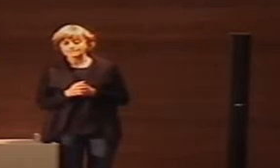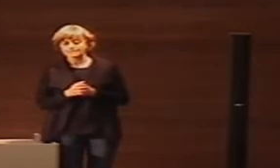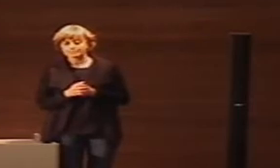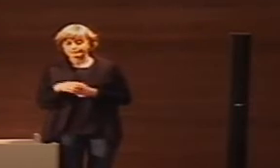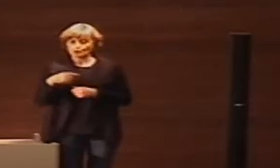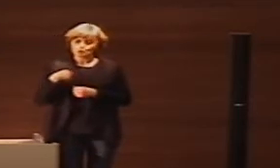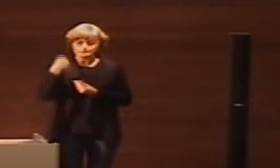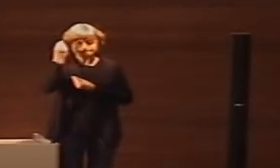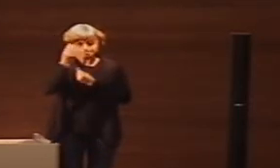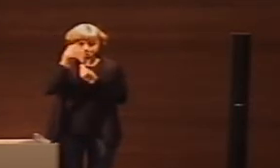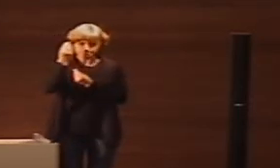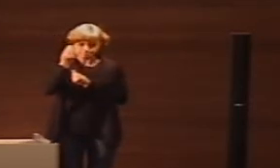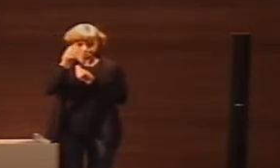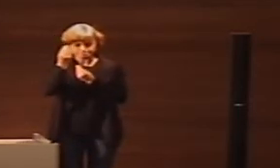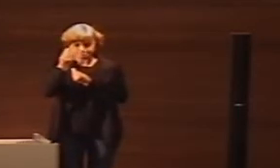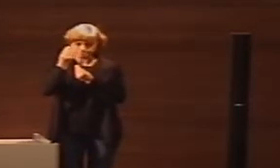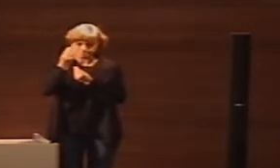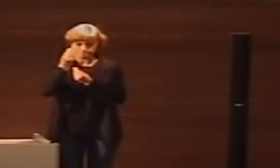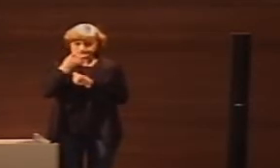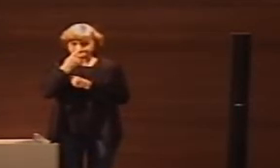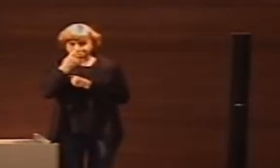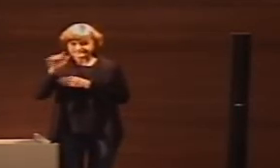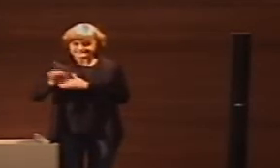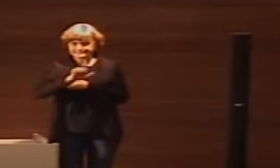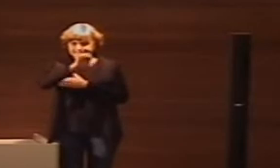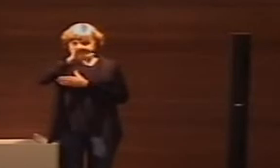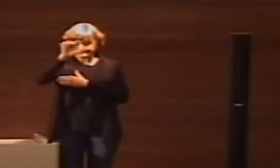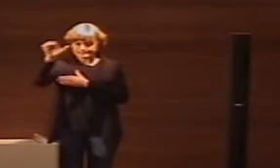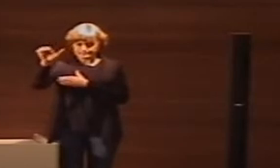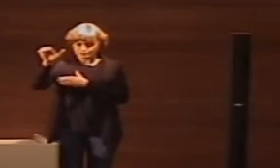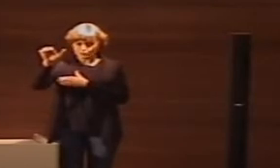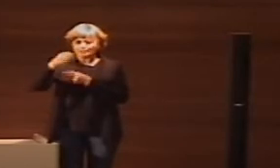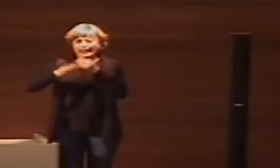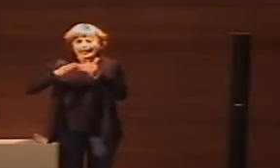que veo que se están, o de las posibilidades tendencias que importantes en